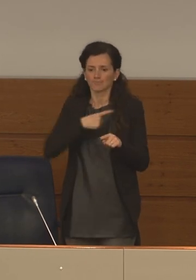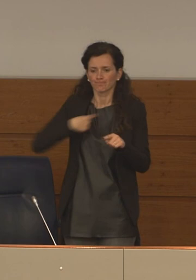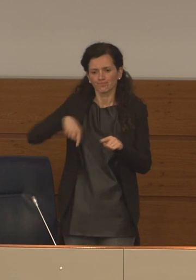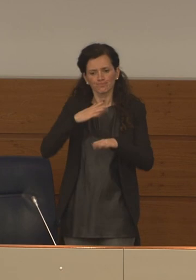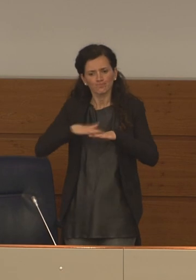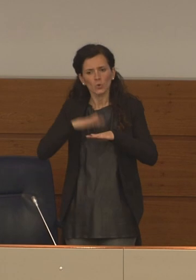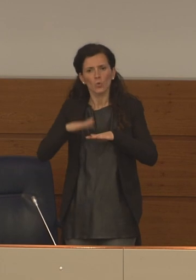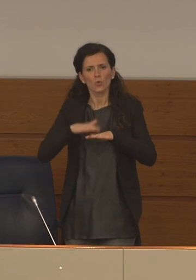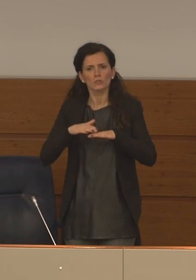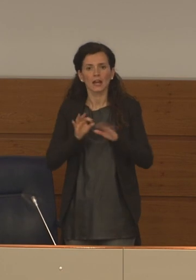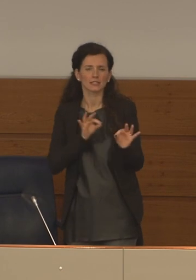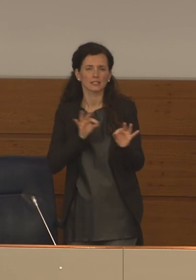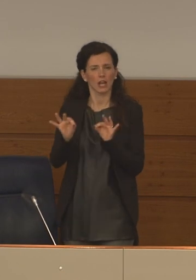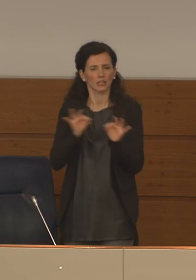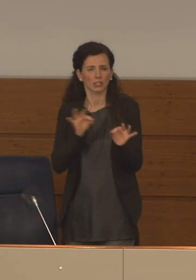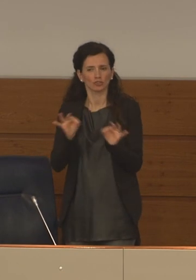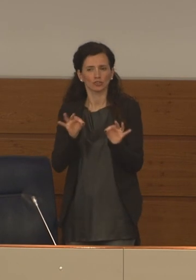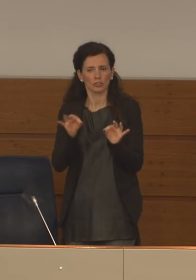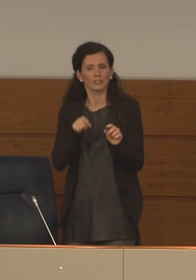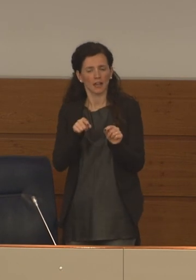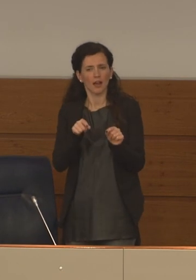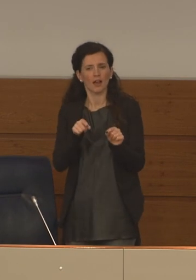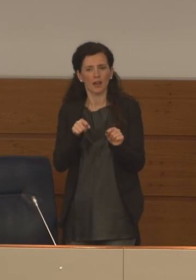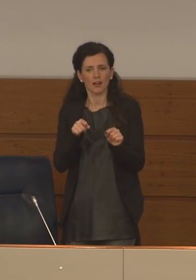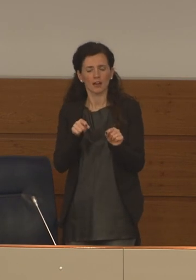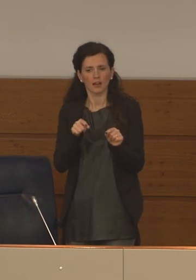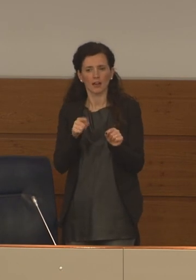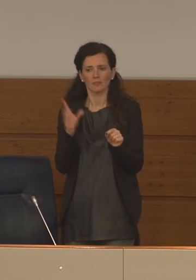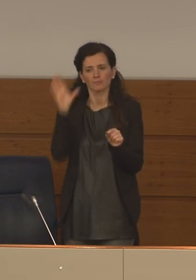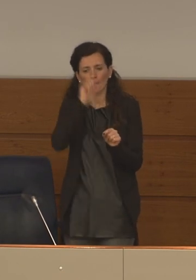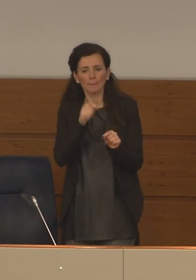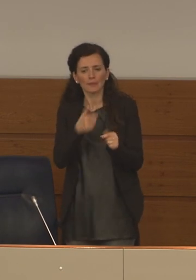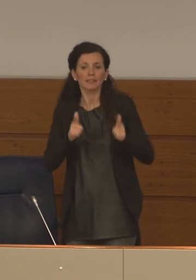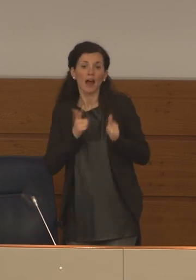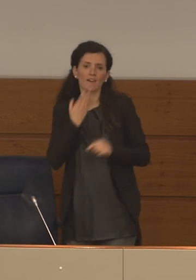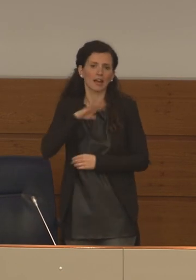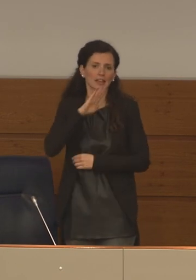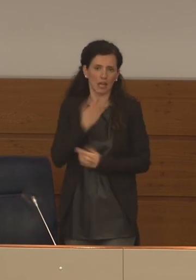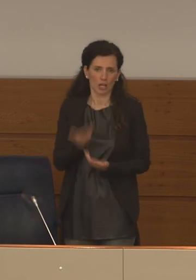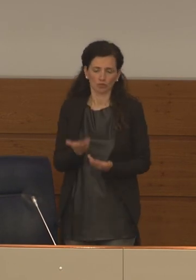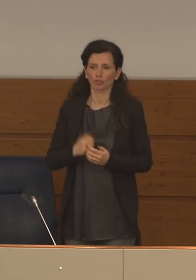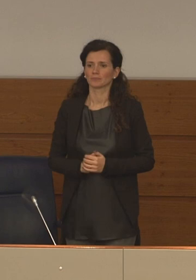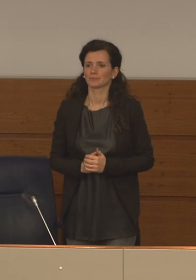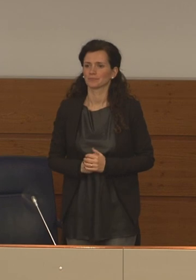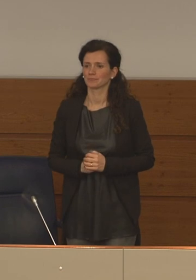fatta per massimizzare massimizzarne i vantaggi ecco